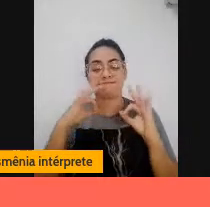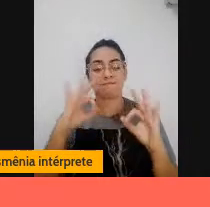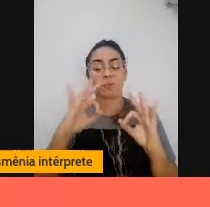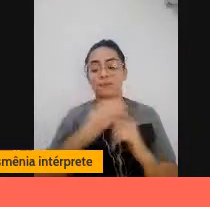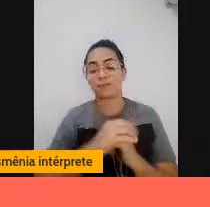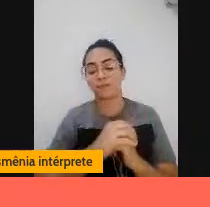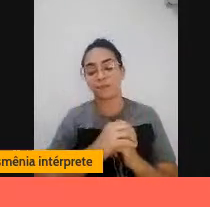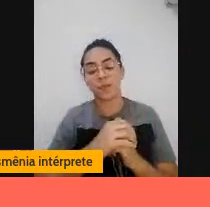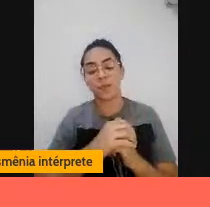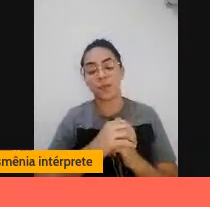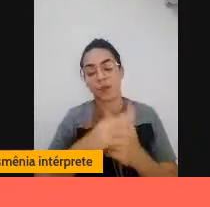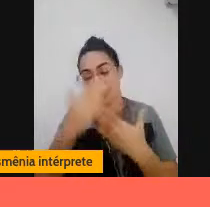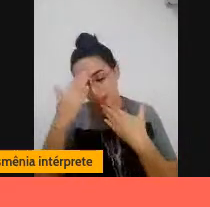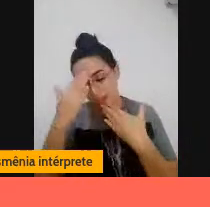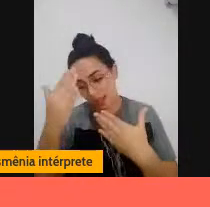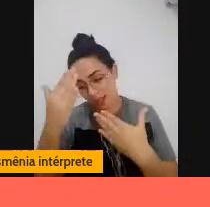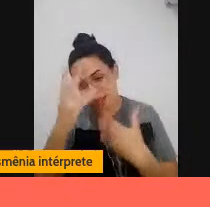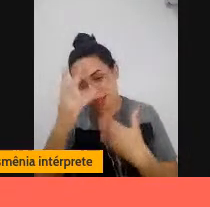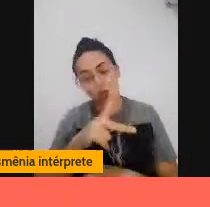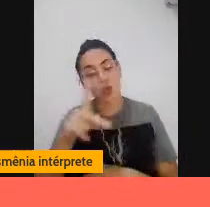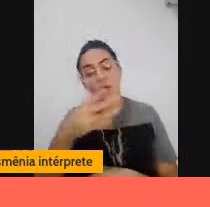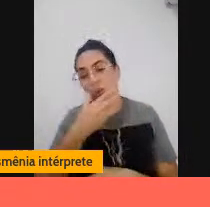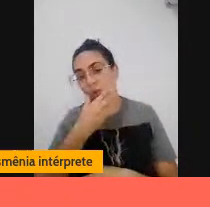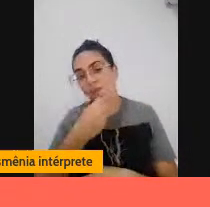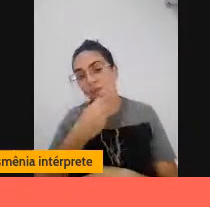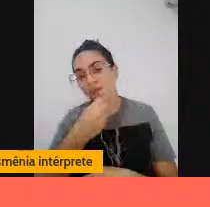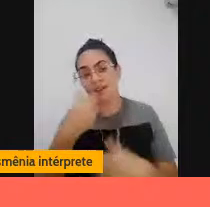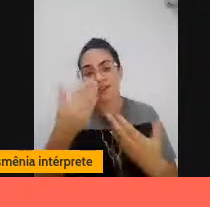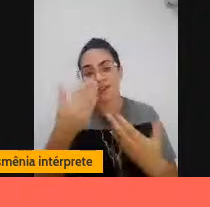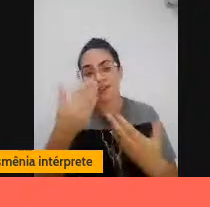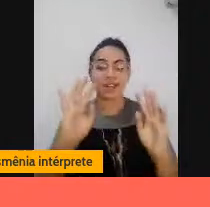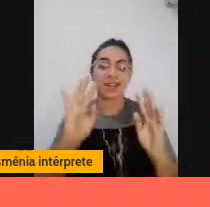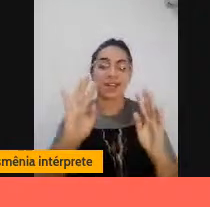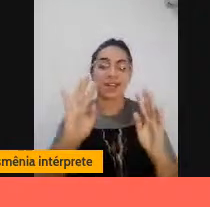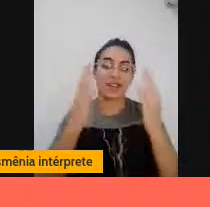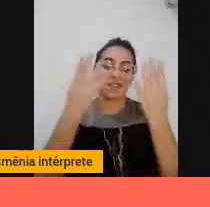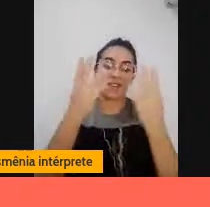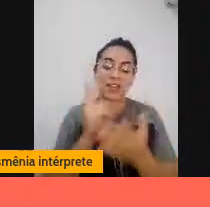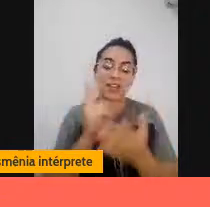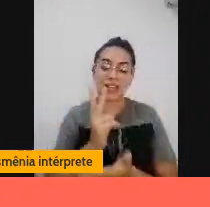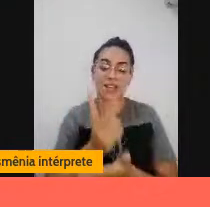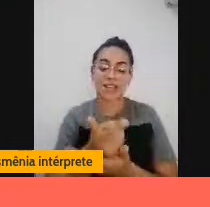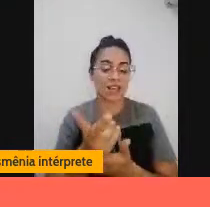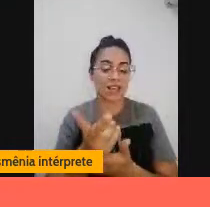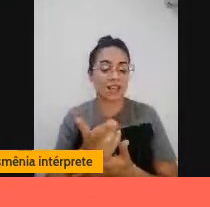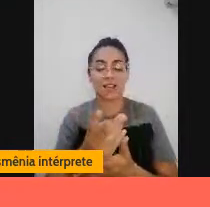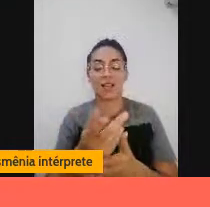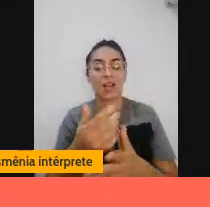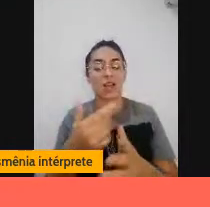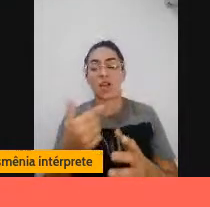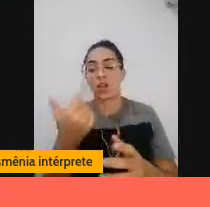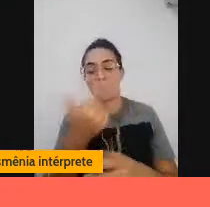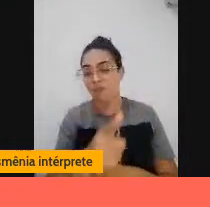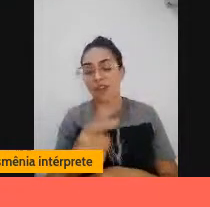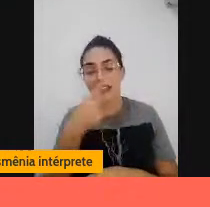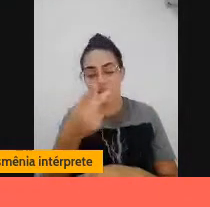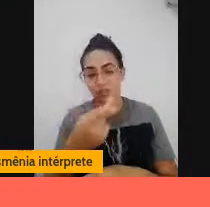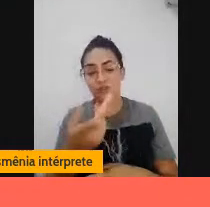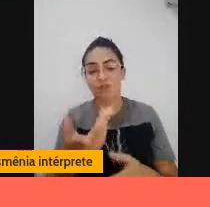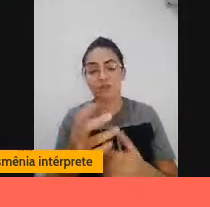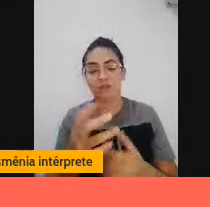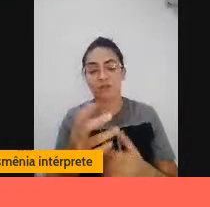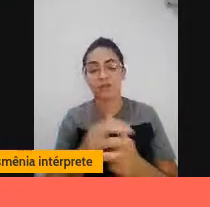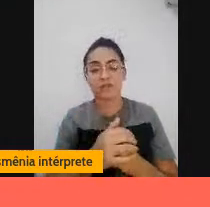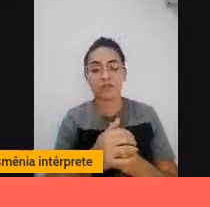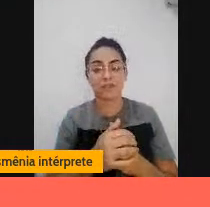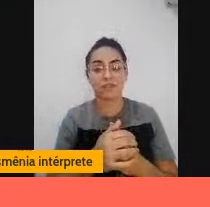a Rondon, né, essa mostra CEE, penso que teremos, como eu disse no começo, não vou repetir, mas assim,